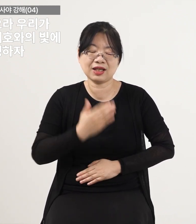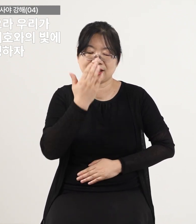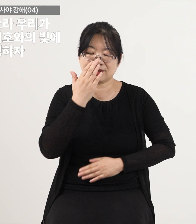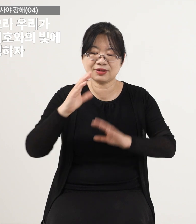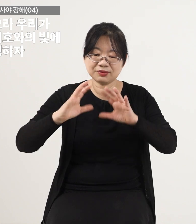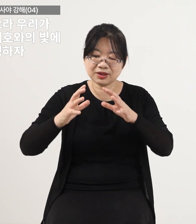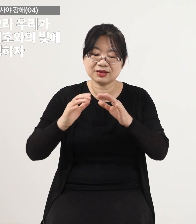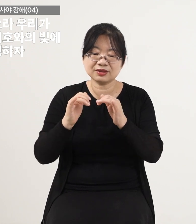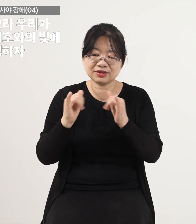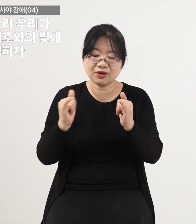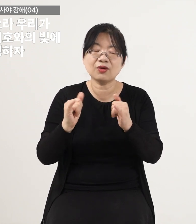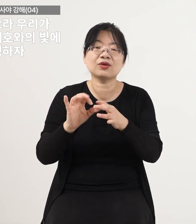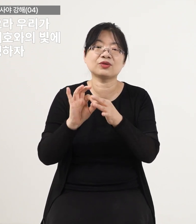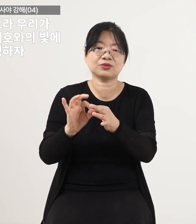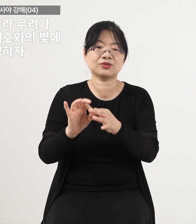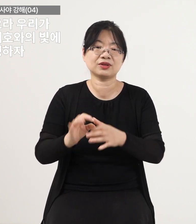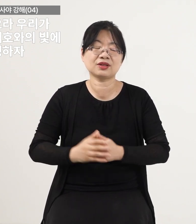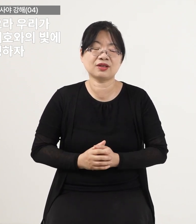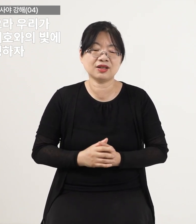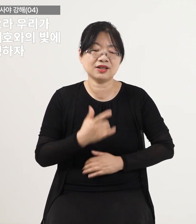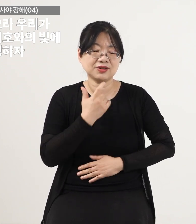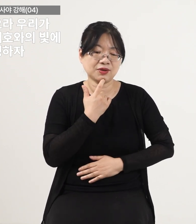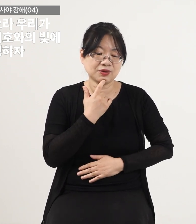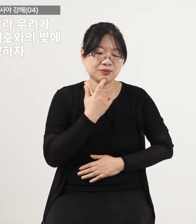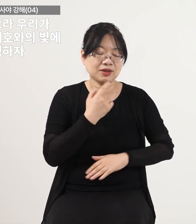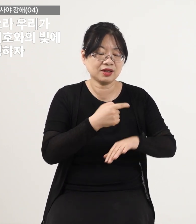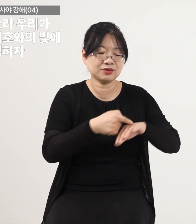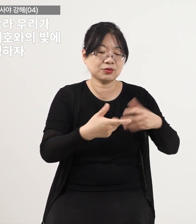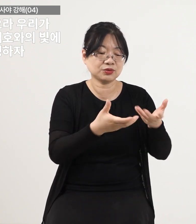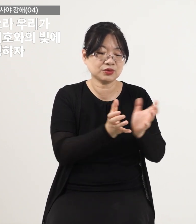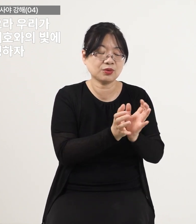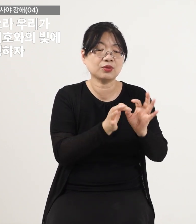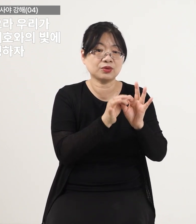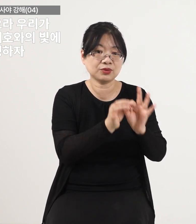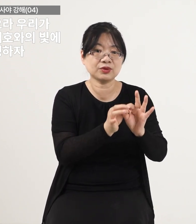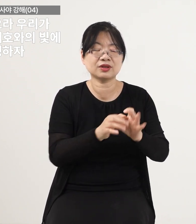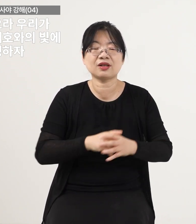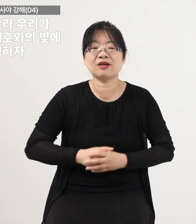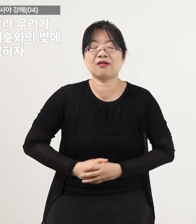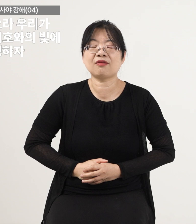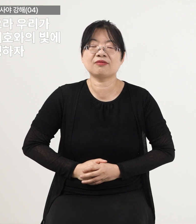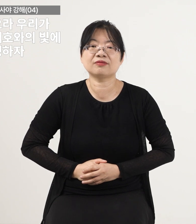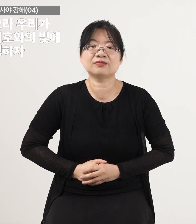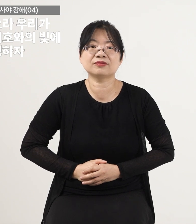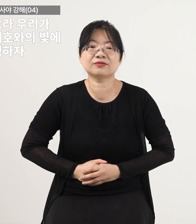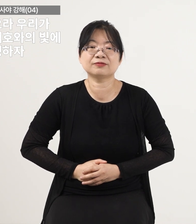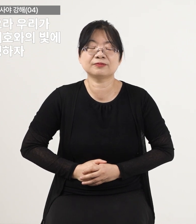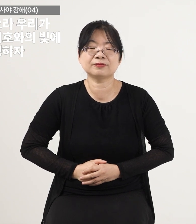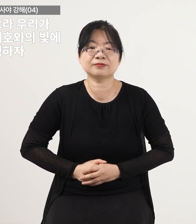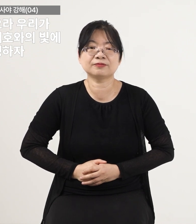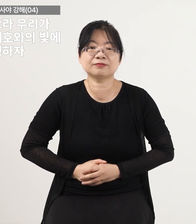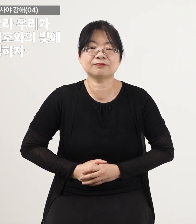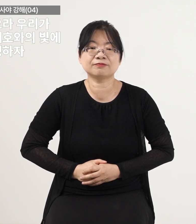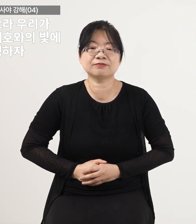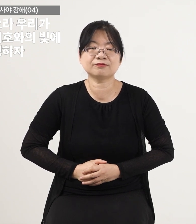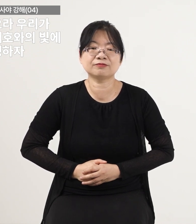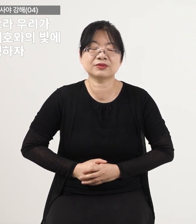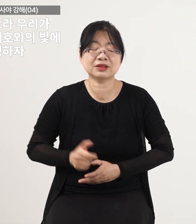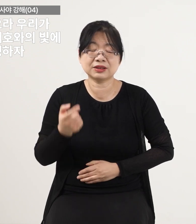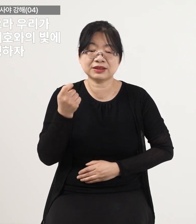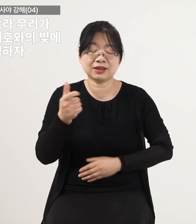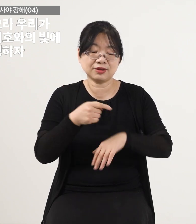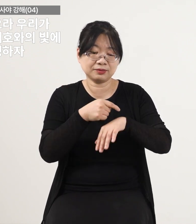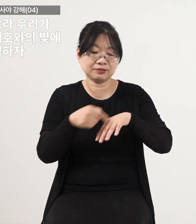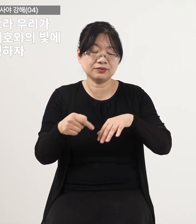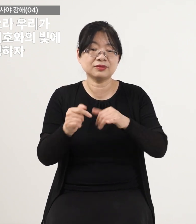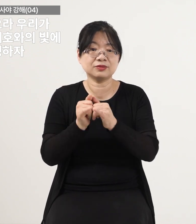이스라엘 백성들을 통해서, 야곱의 족속을 통해서. 와, 저 작은